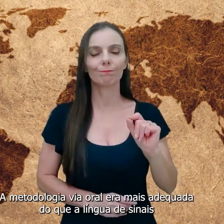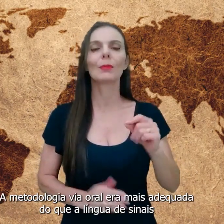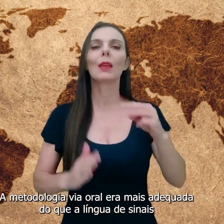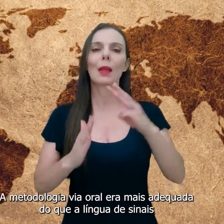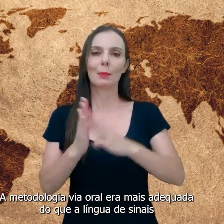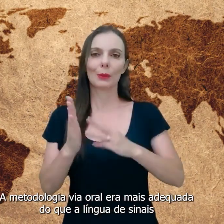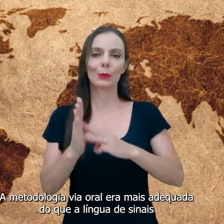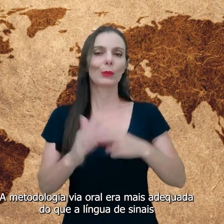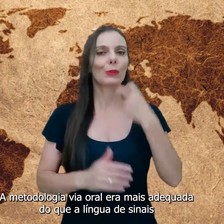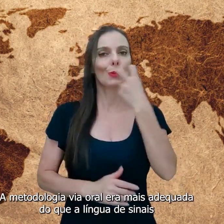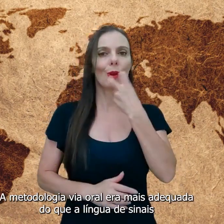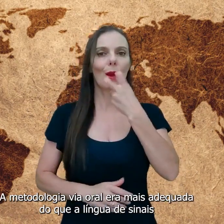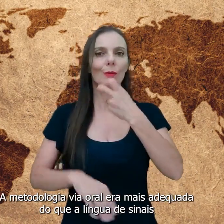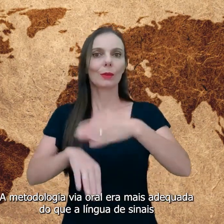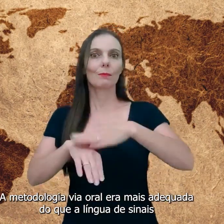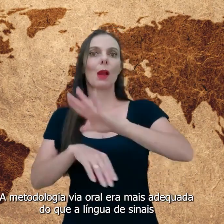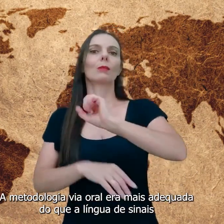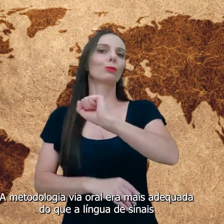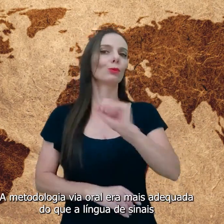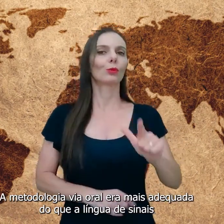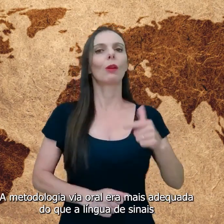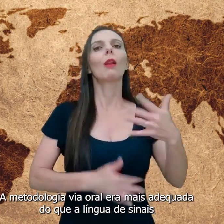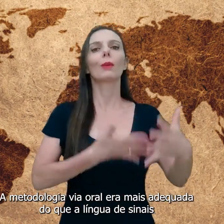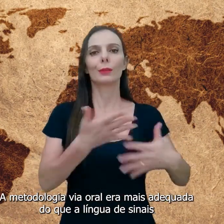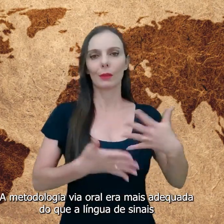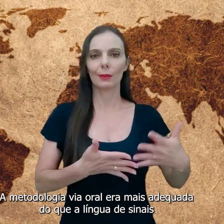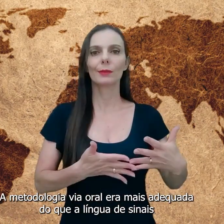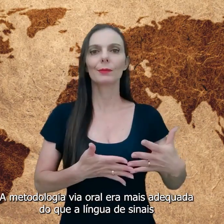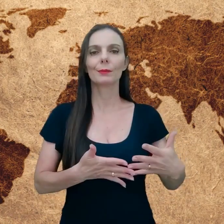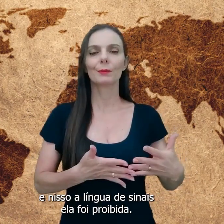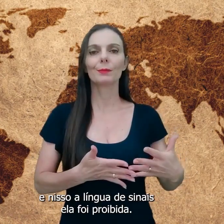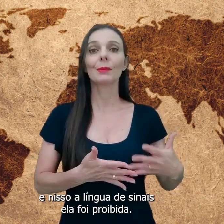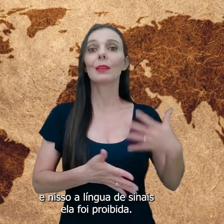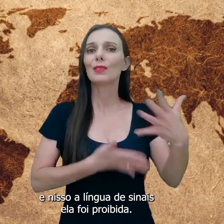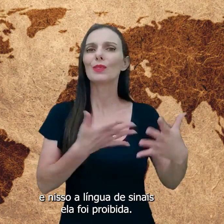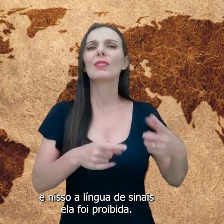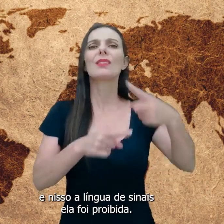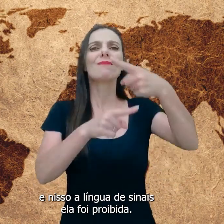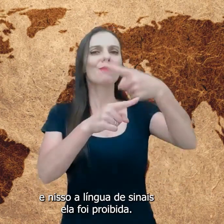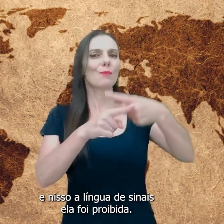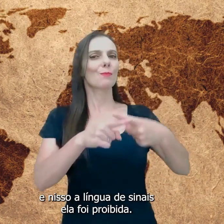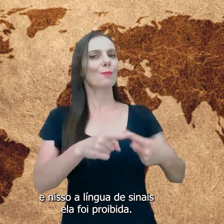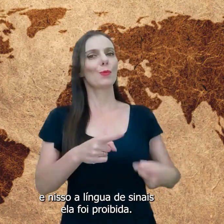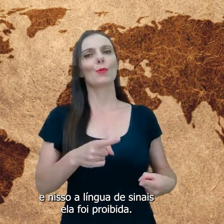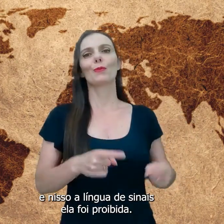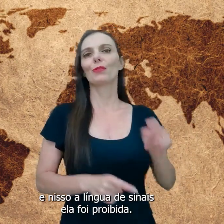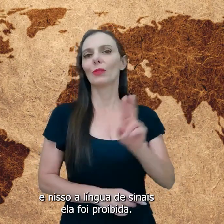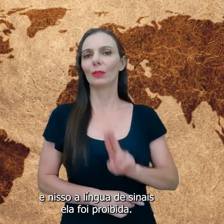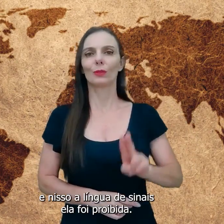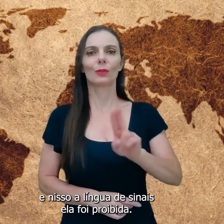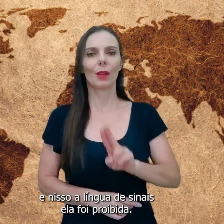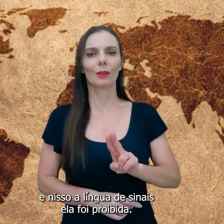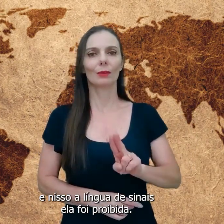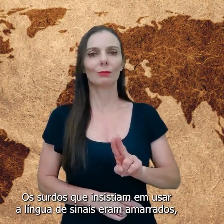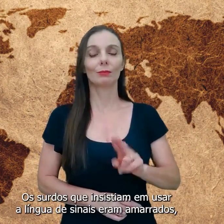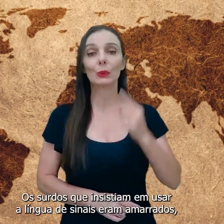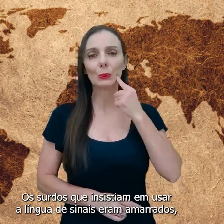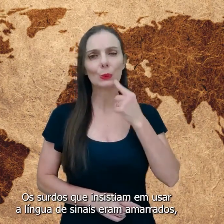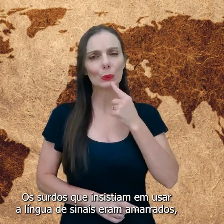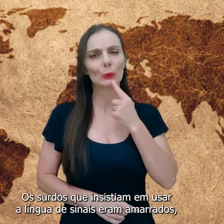metodologia oral era mais adequada do que a língua de sinais. E nisso, a língua de sinais ela foi proibida. Os surdos que